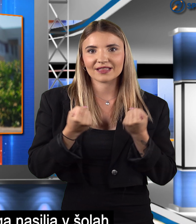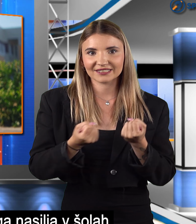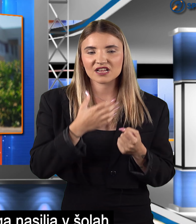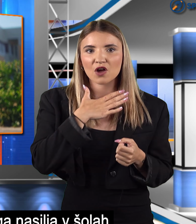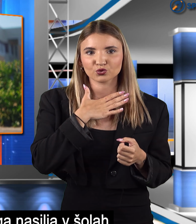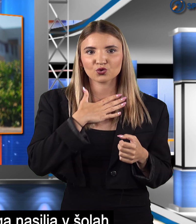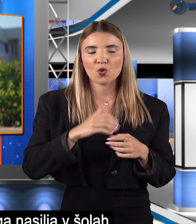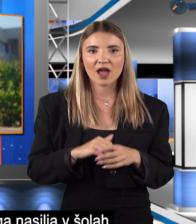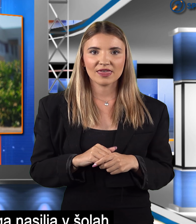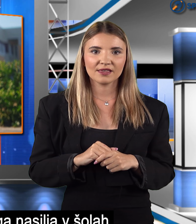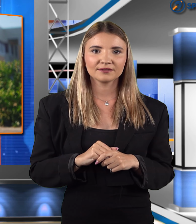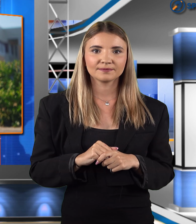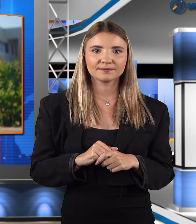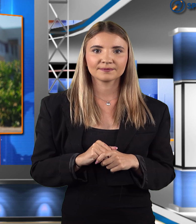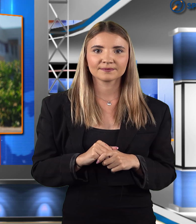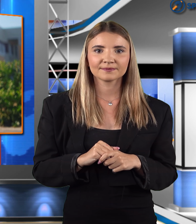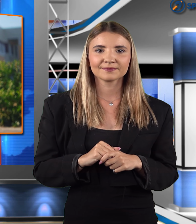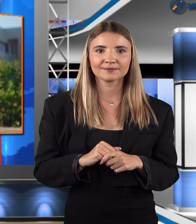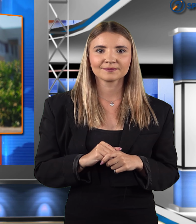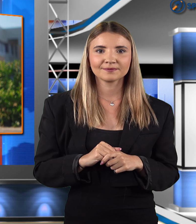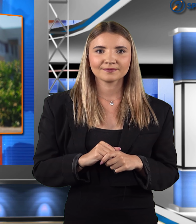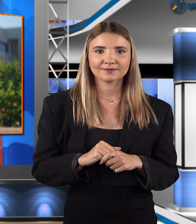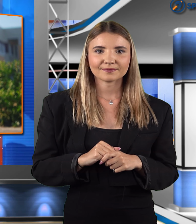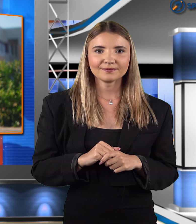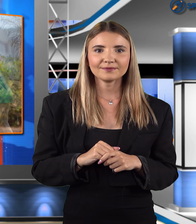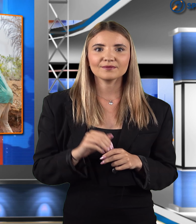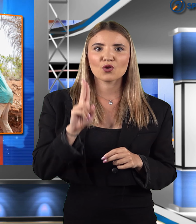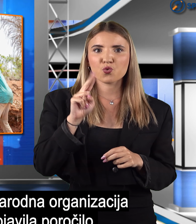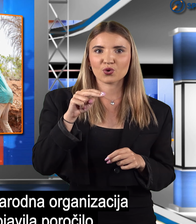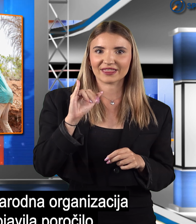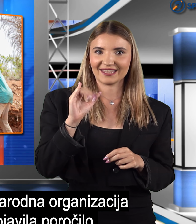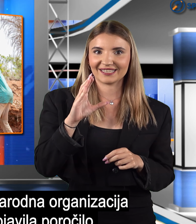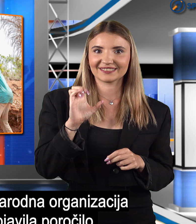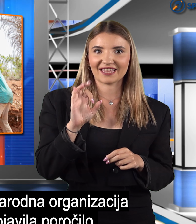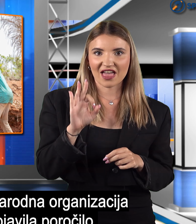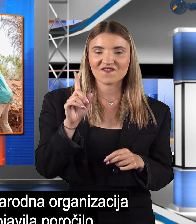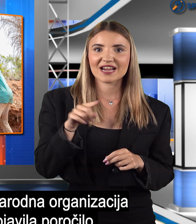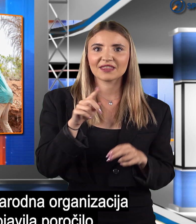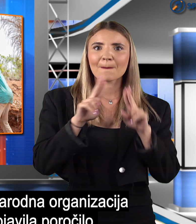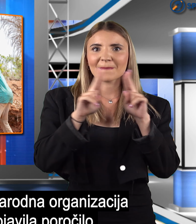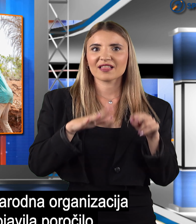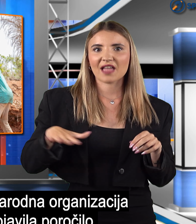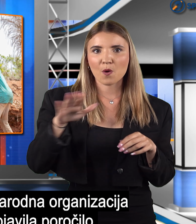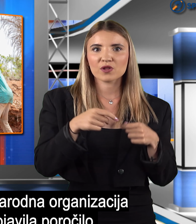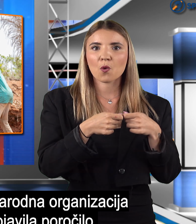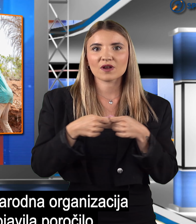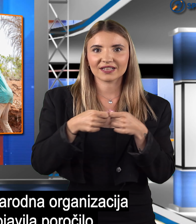nasilja v šolah. UNICEF in Mednarodna organizacija dela